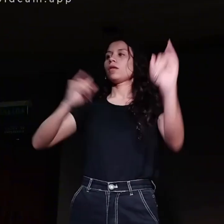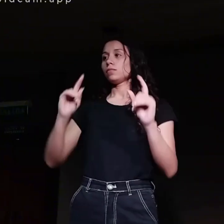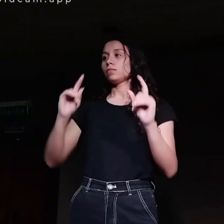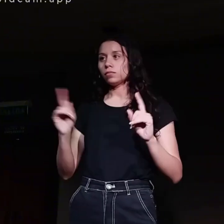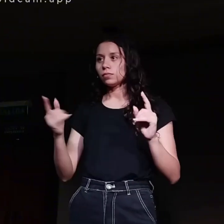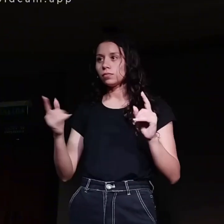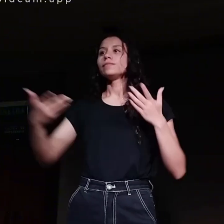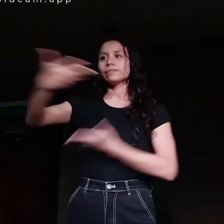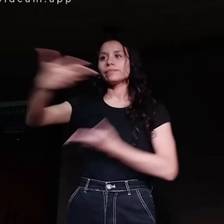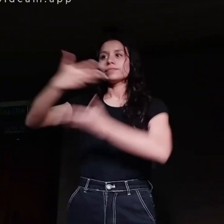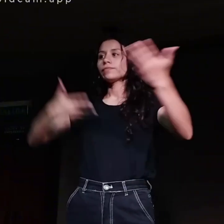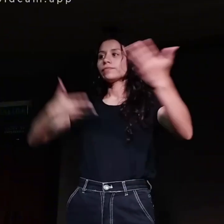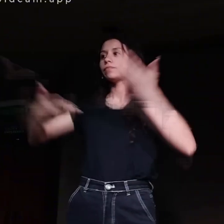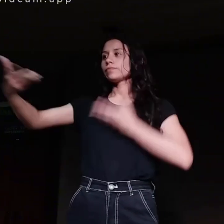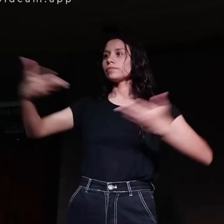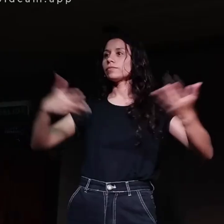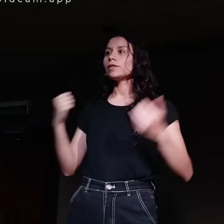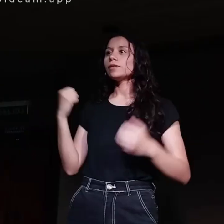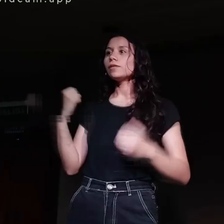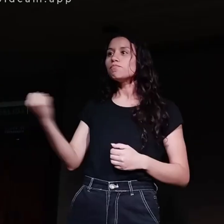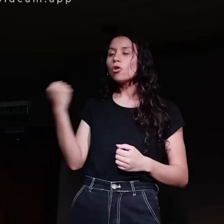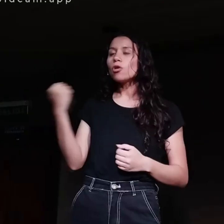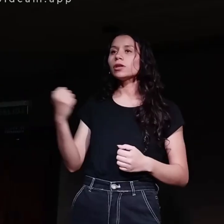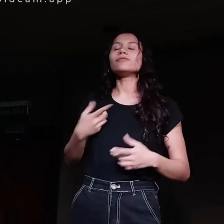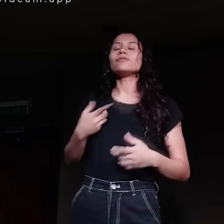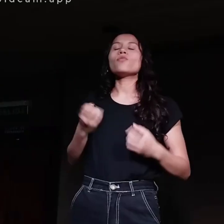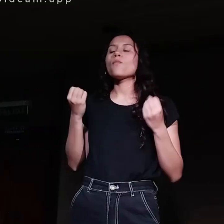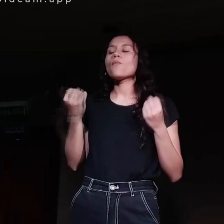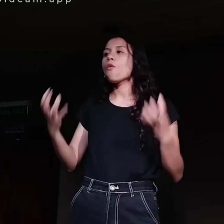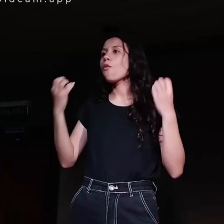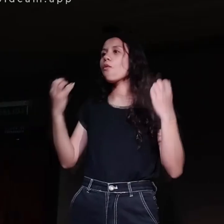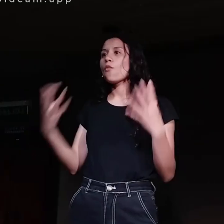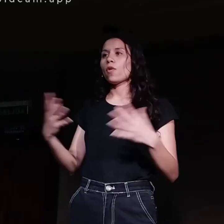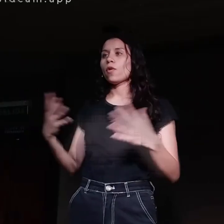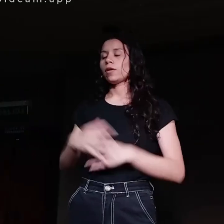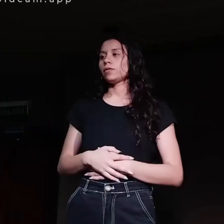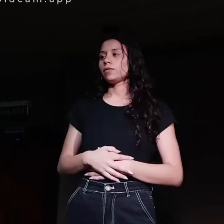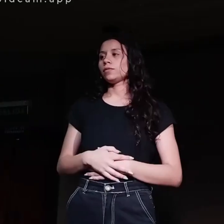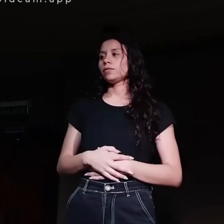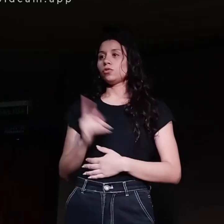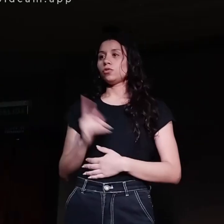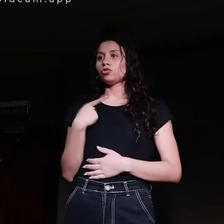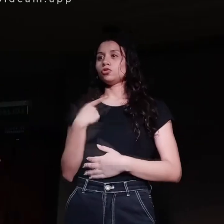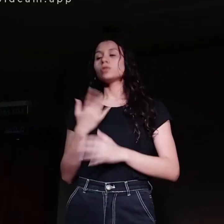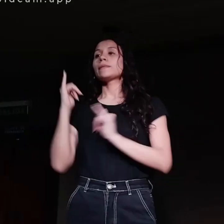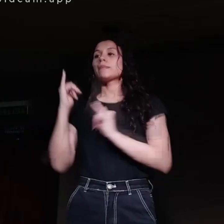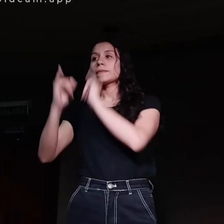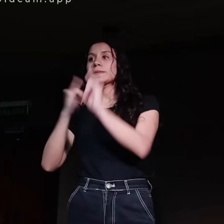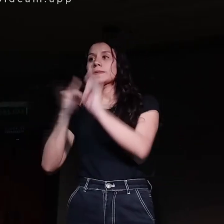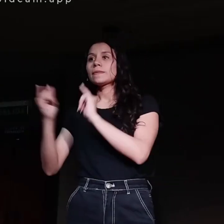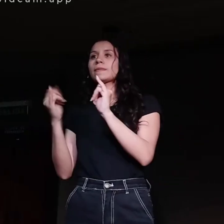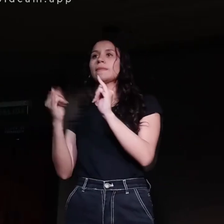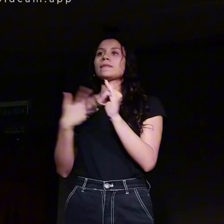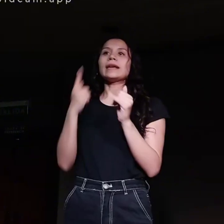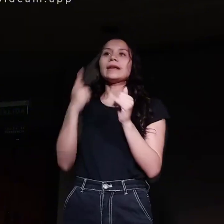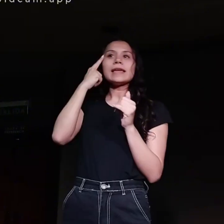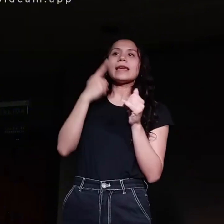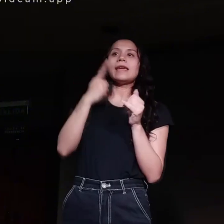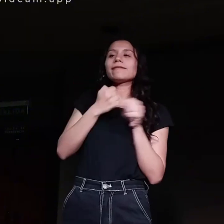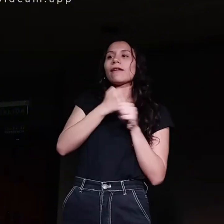acá, que no fue lo que pasó y que estuvo buenísimo. Que no solo hablamos, sino que ustedes vayan, vengan, se